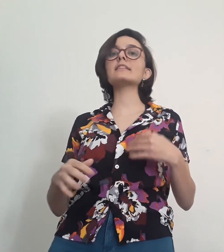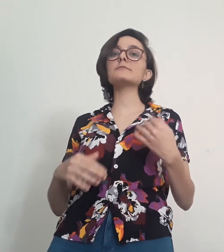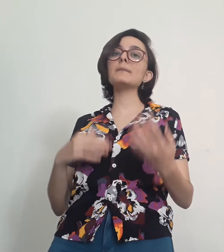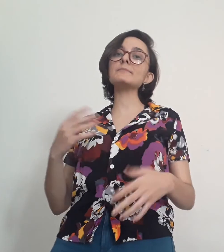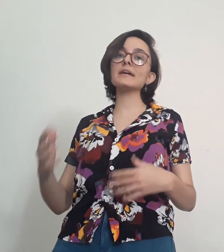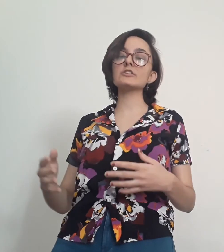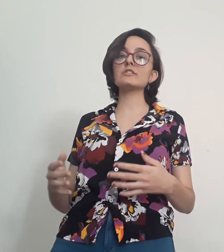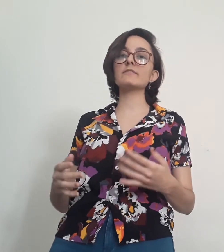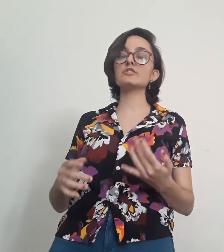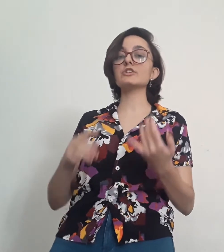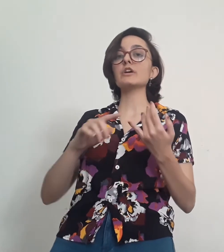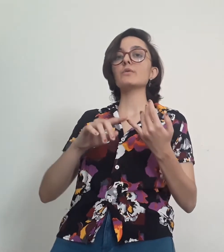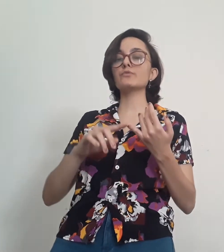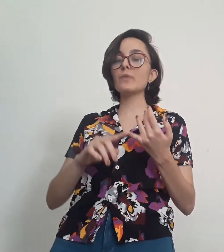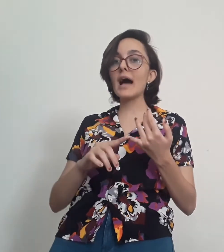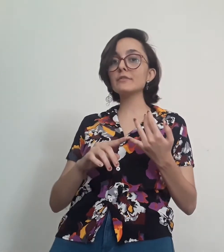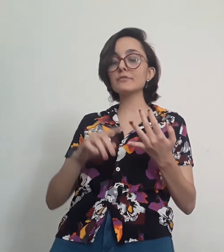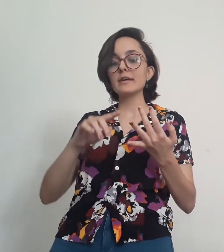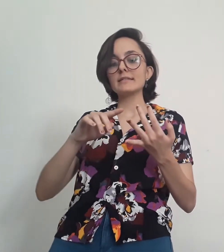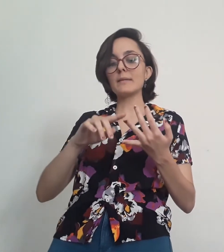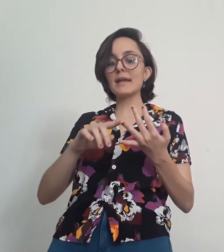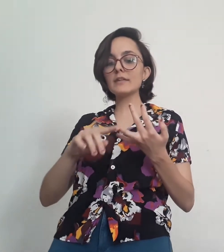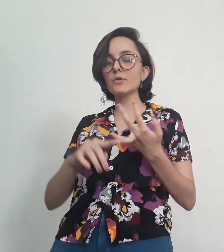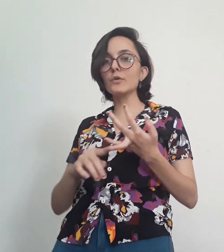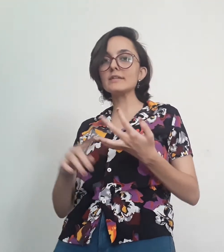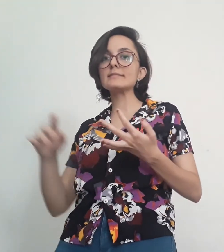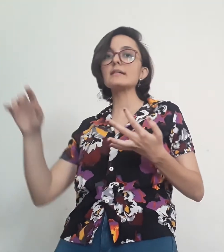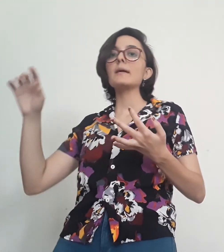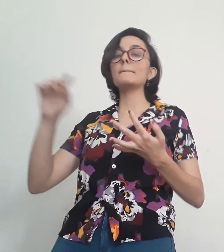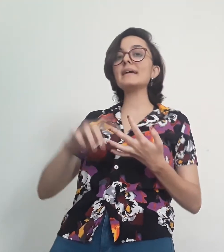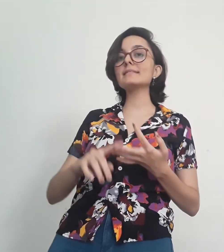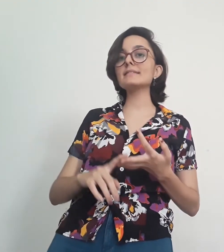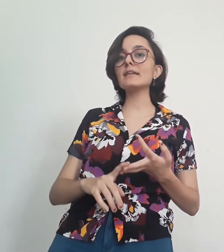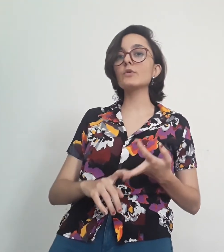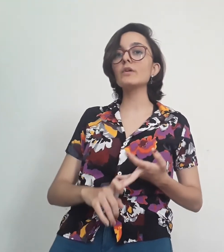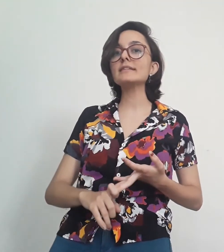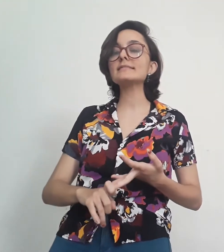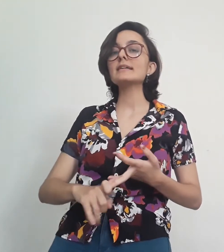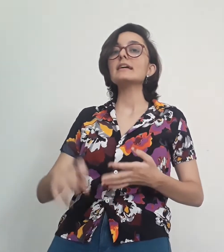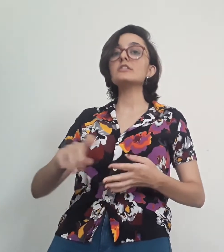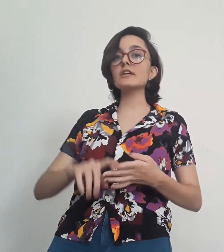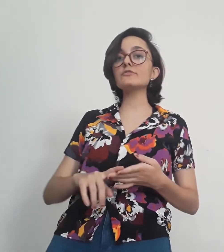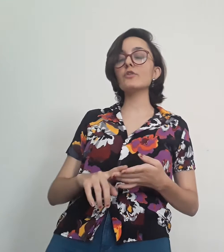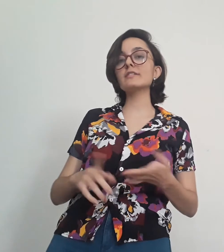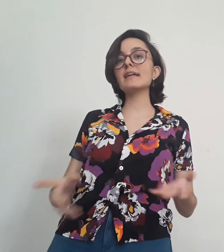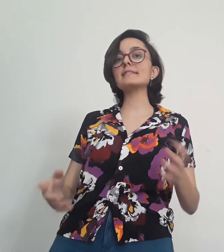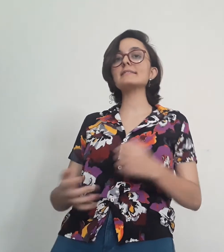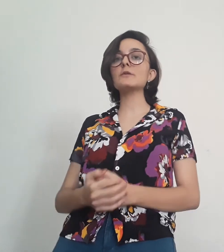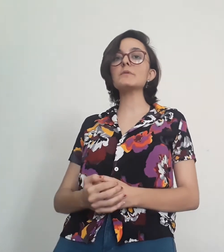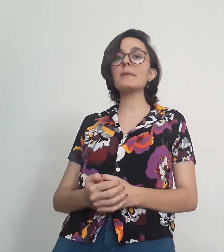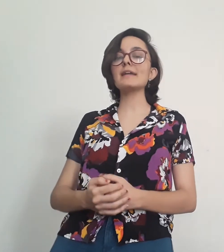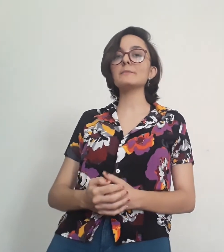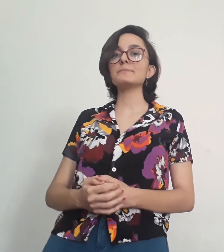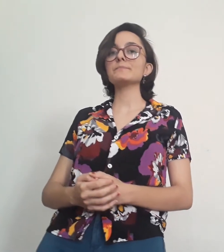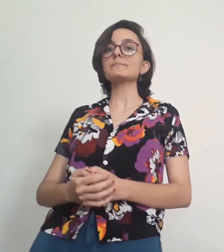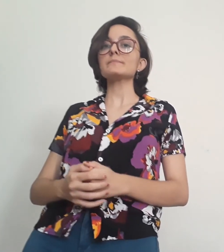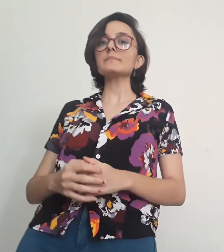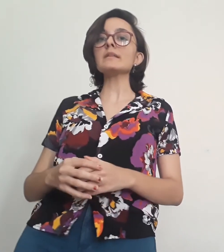das perspectivas de usuários, trabalhadores, pesquisadores e gestores da atenção primária.